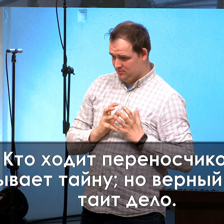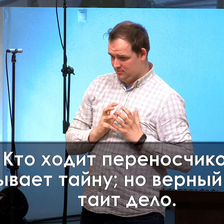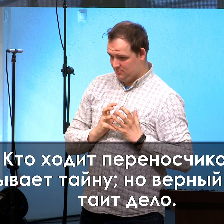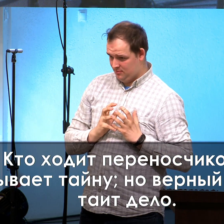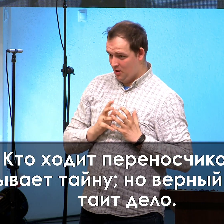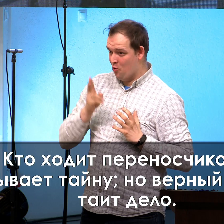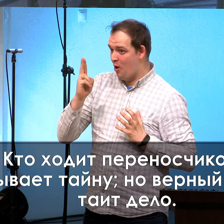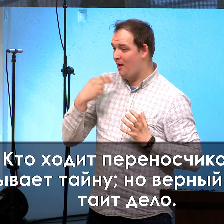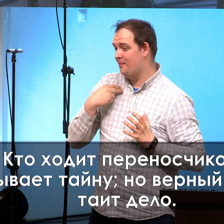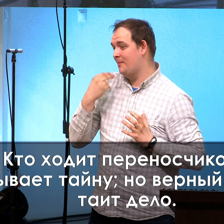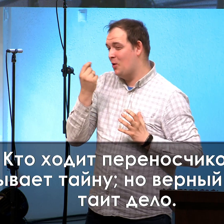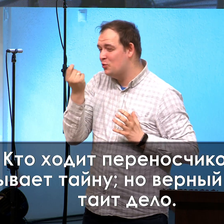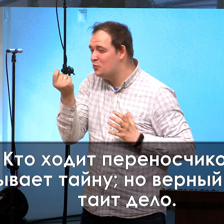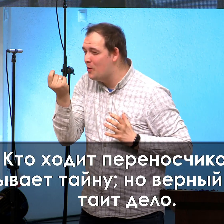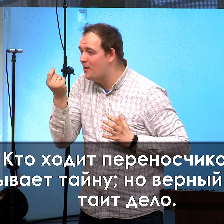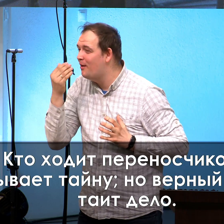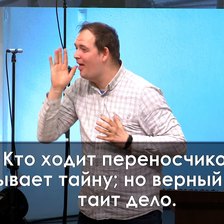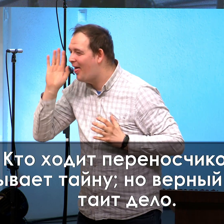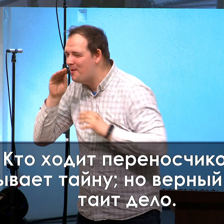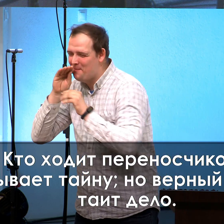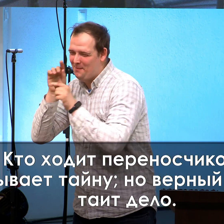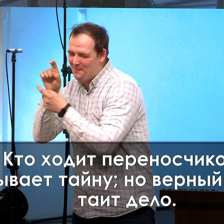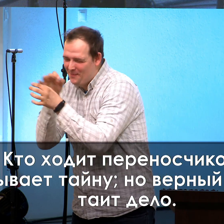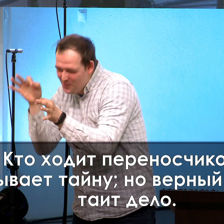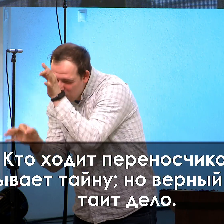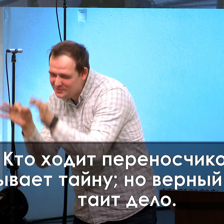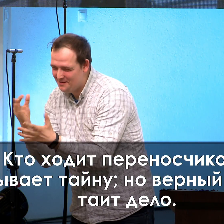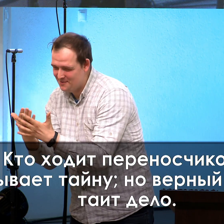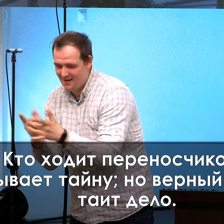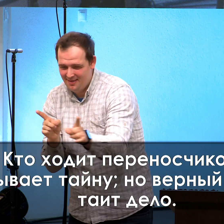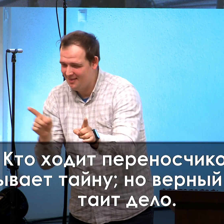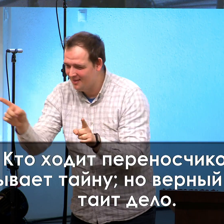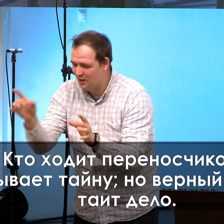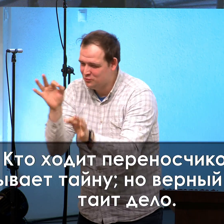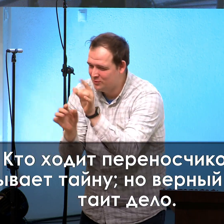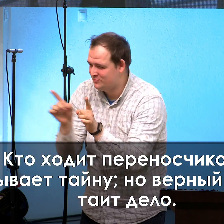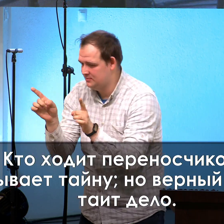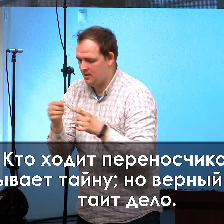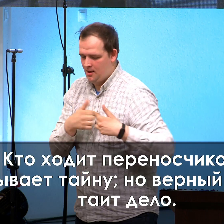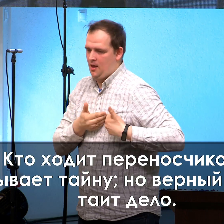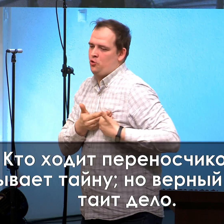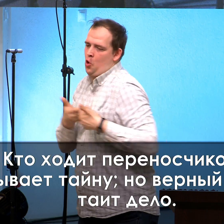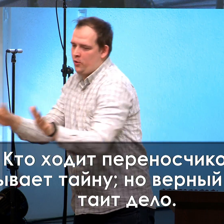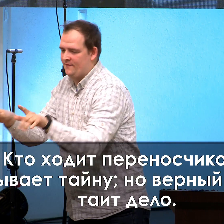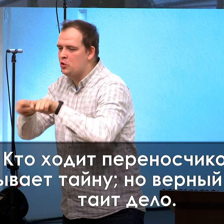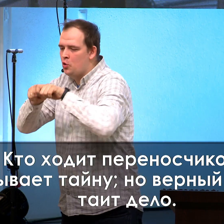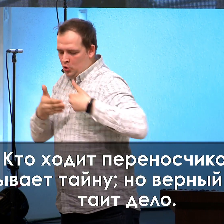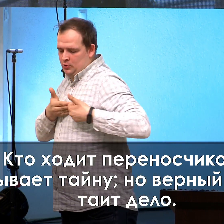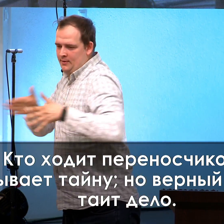Любовь Господню мы должны хранить, чтобы ничего не осуждали, не клеветали, чтобы мы не